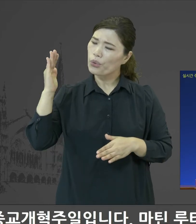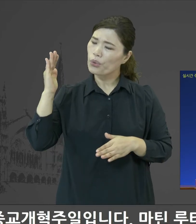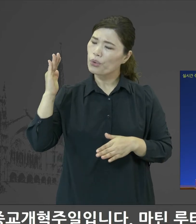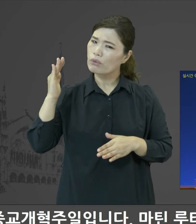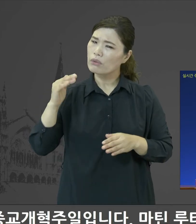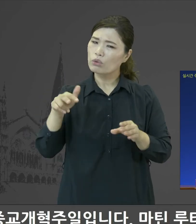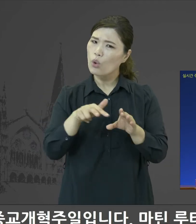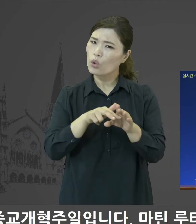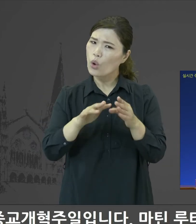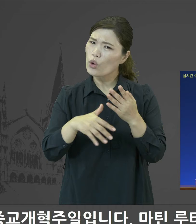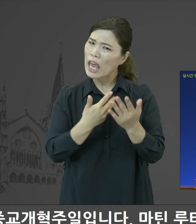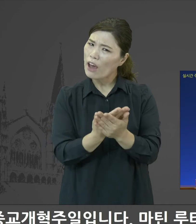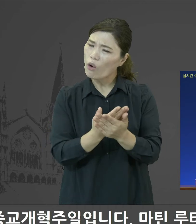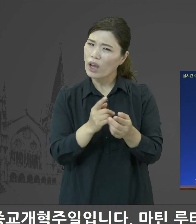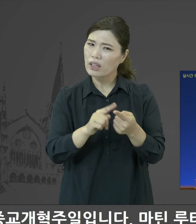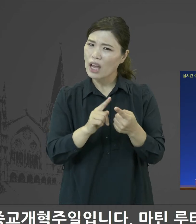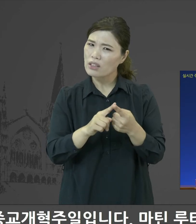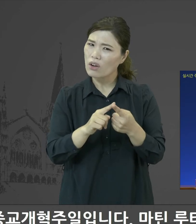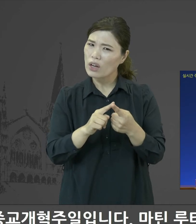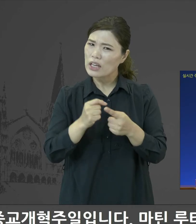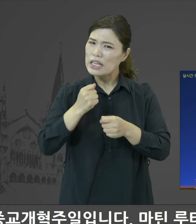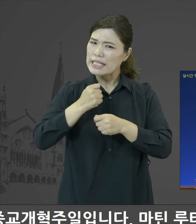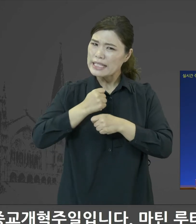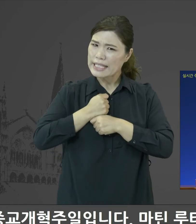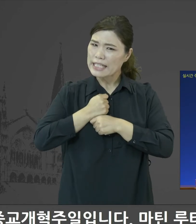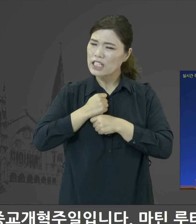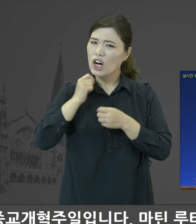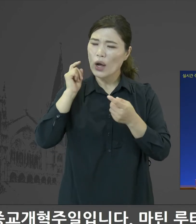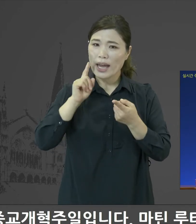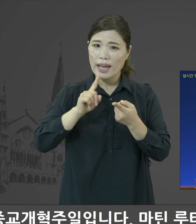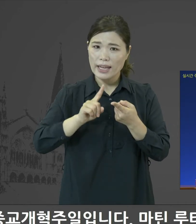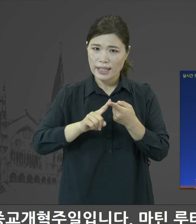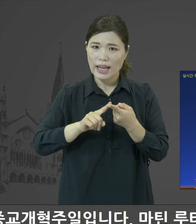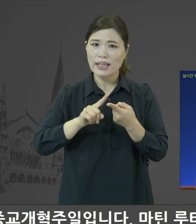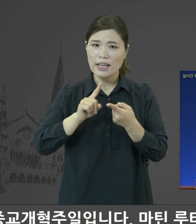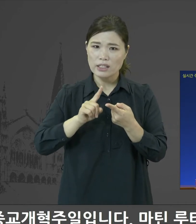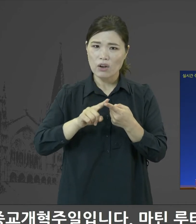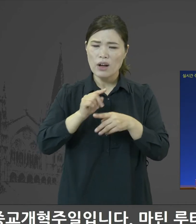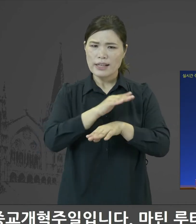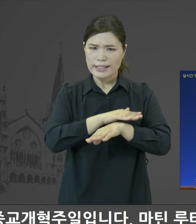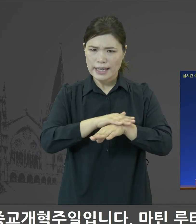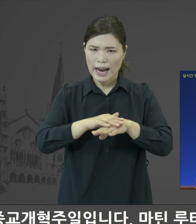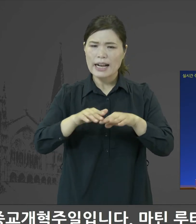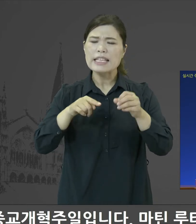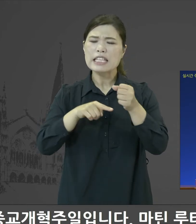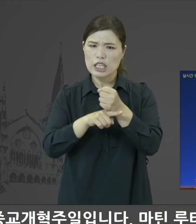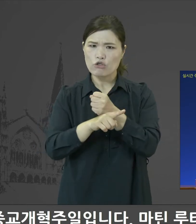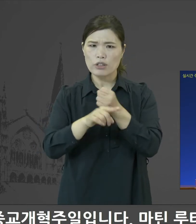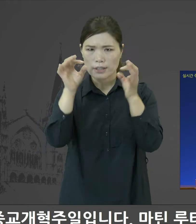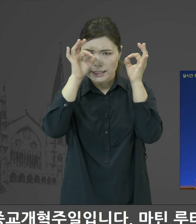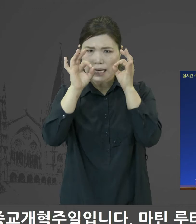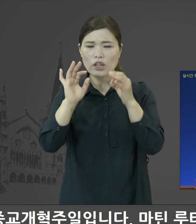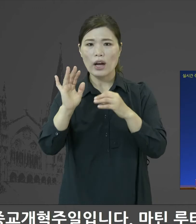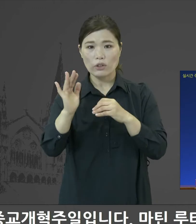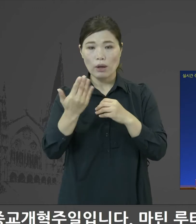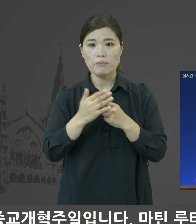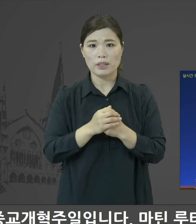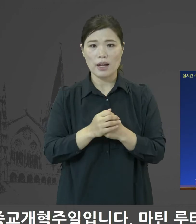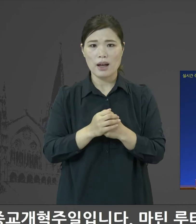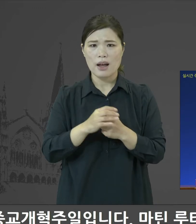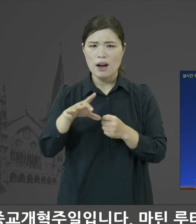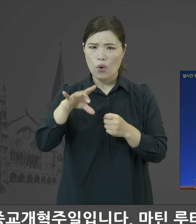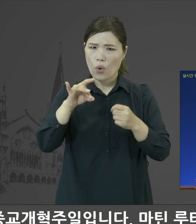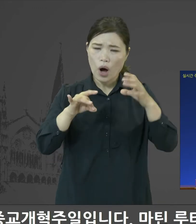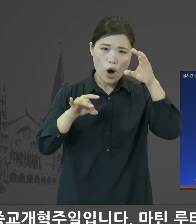있어서는 더 깊은 의미를 찾지 아니하면 접점이 많이 떨어져 있습니다. 당시의 종교개혁은 로마 천주교가 가지고